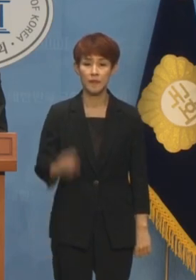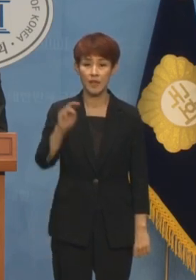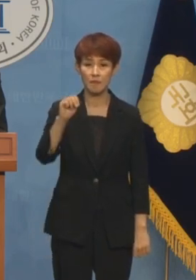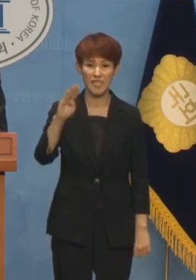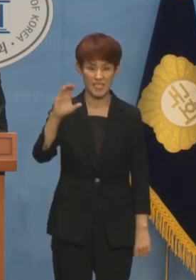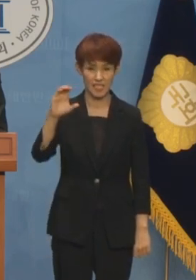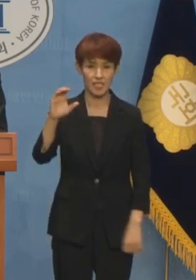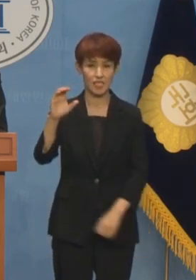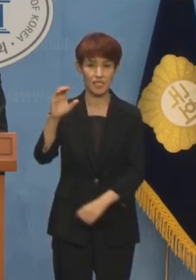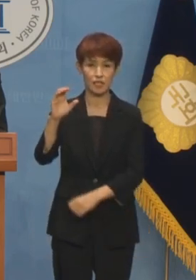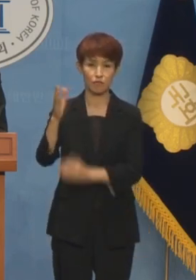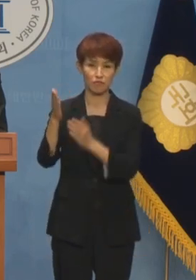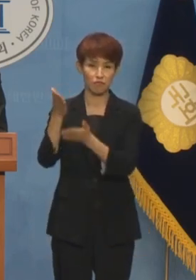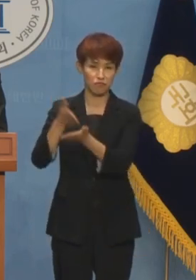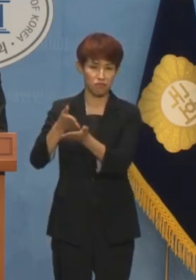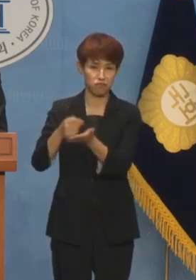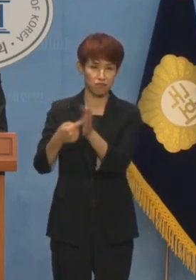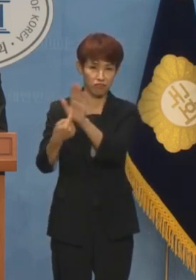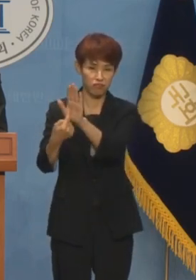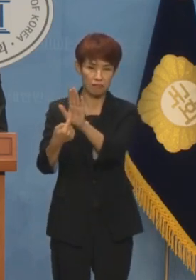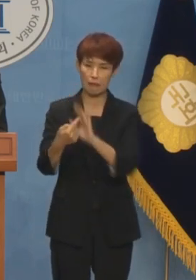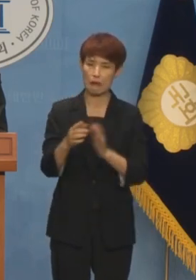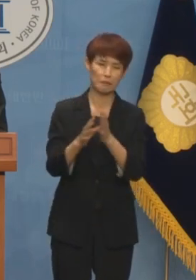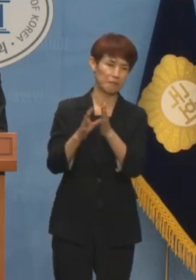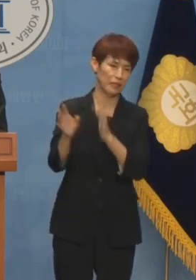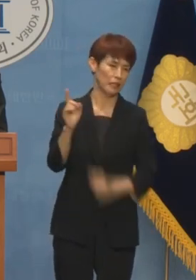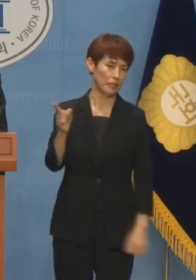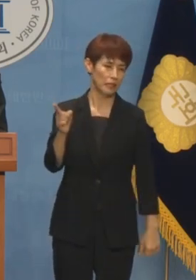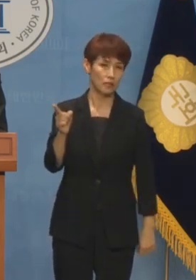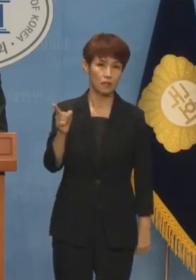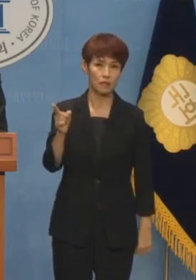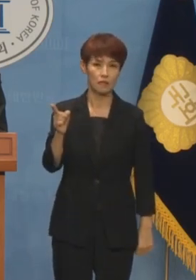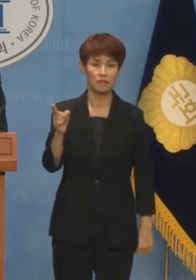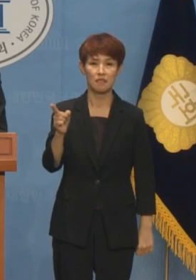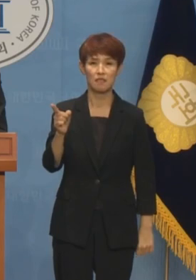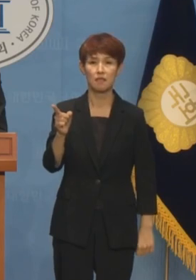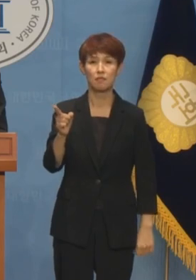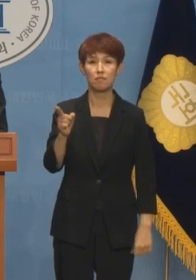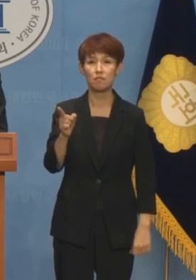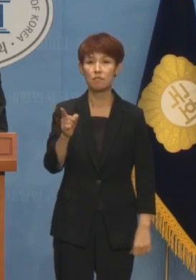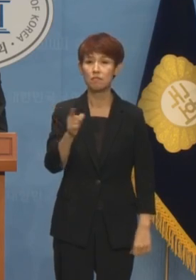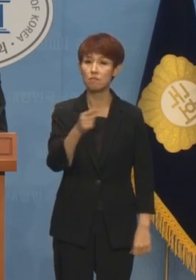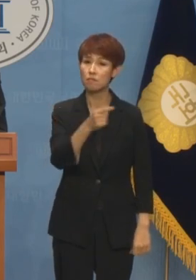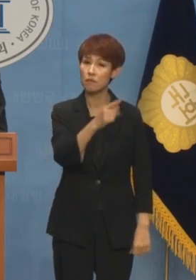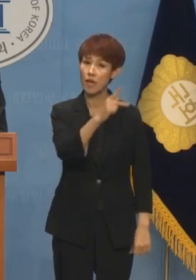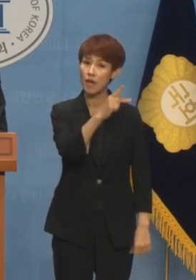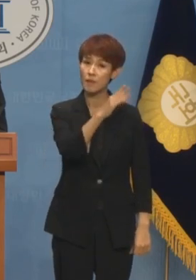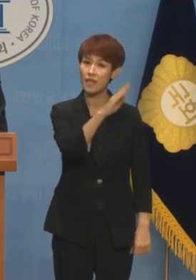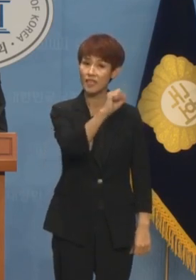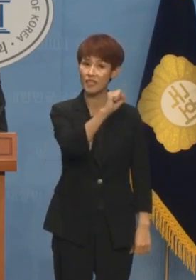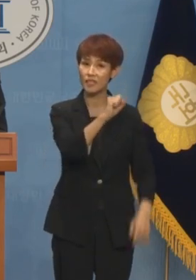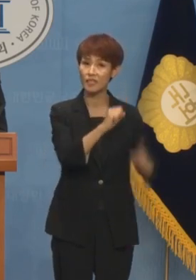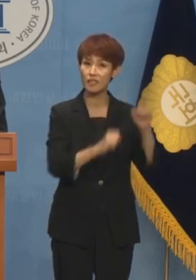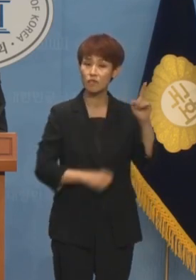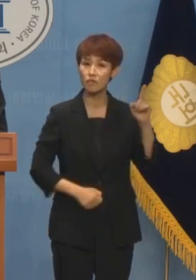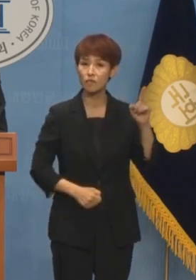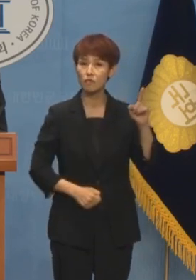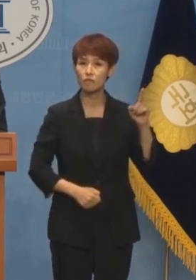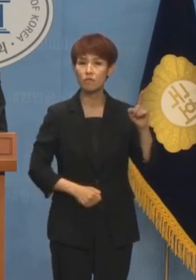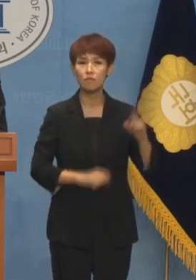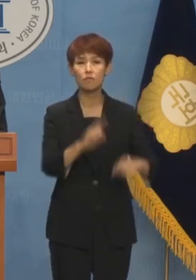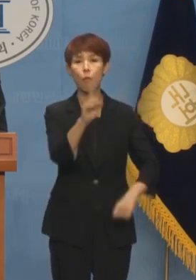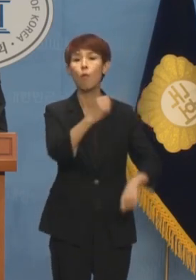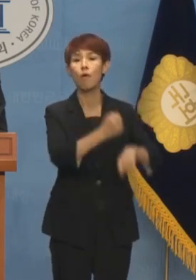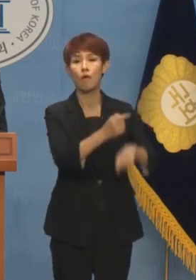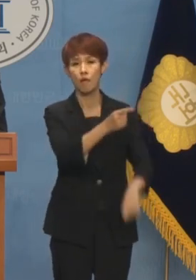MBC의 보도를 괴문서라고 호도하며 큰 소리를 뻥뻥 치던 KBS의 패기는 대체